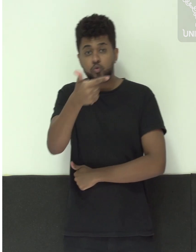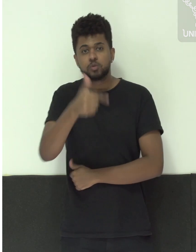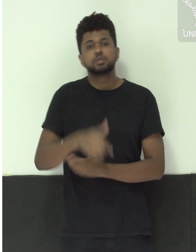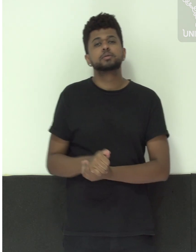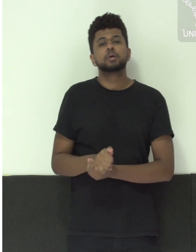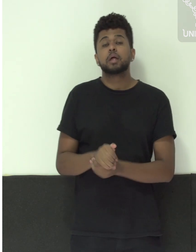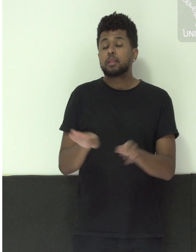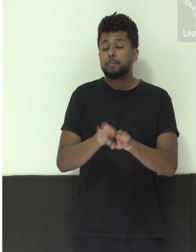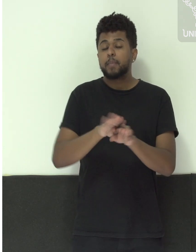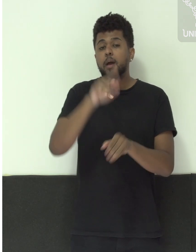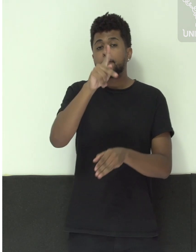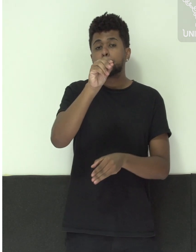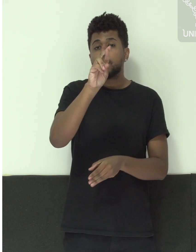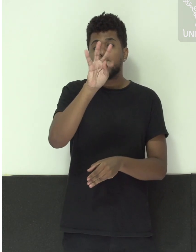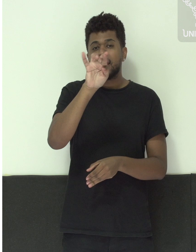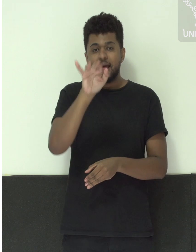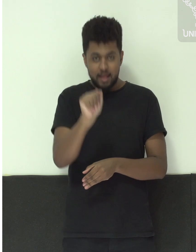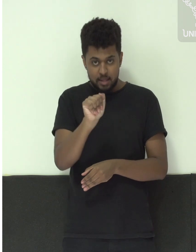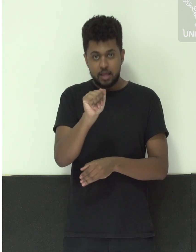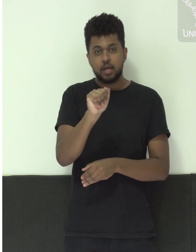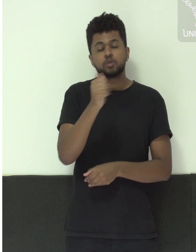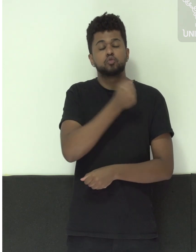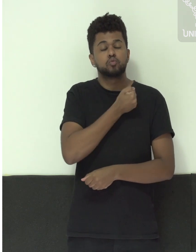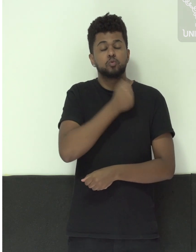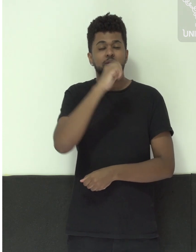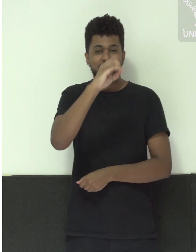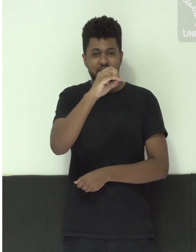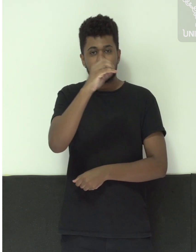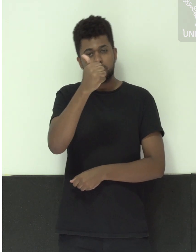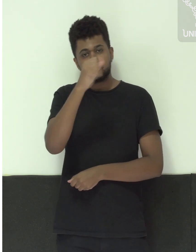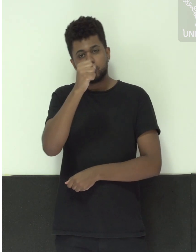7.824/2012 e pela Portaria Normativa nº